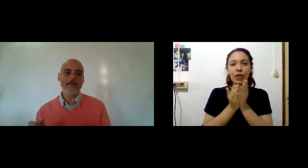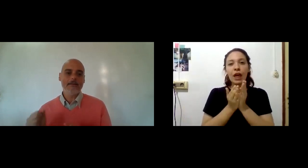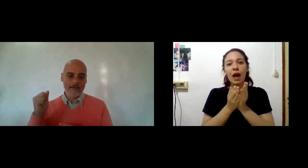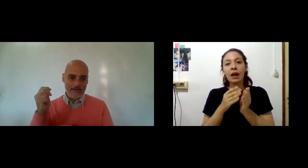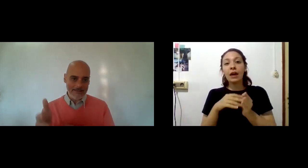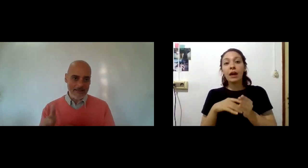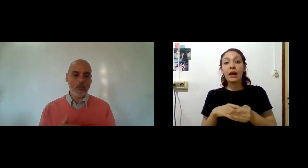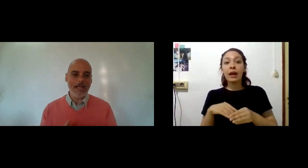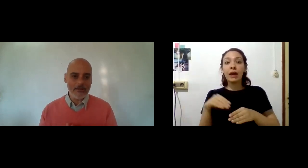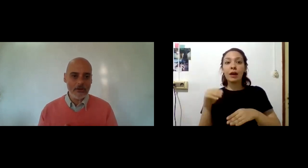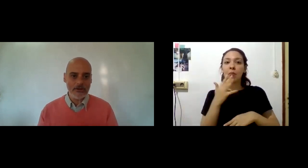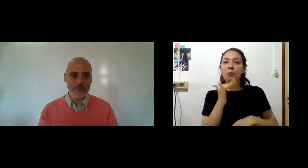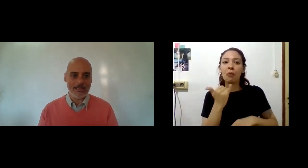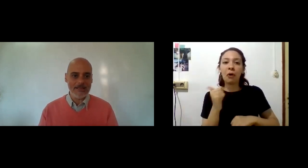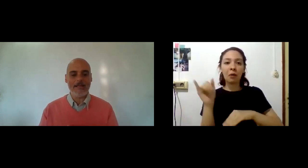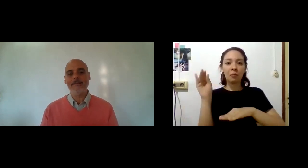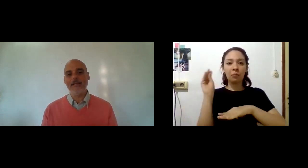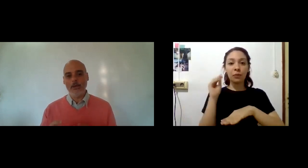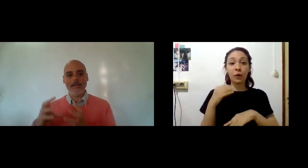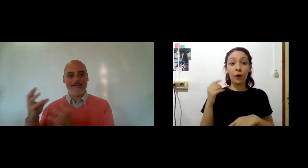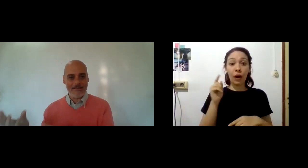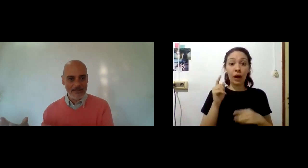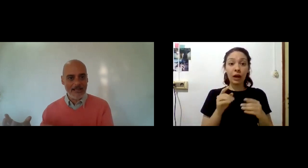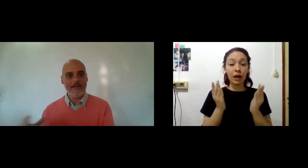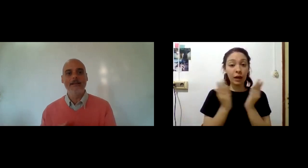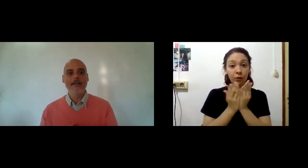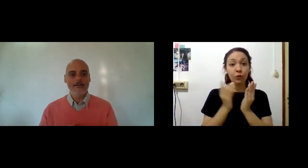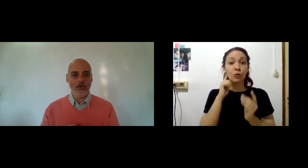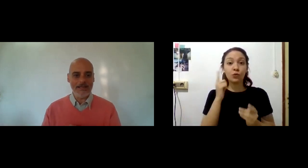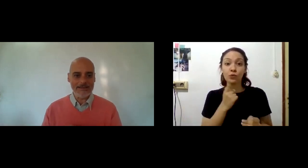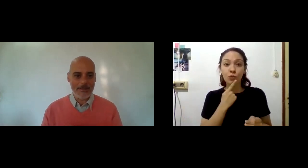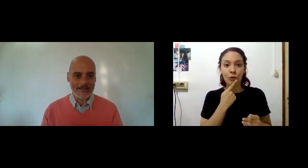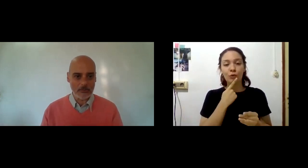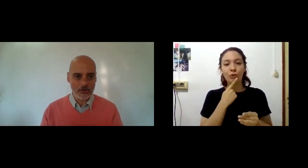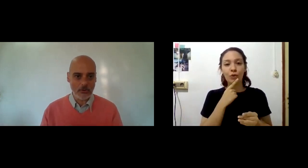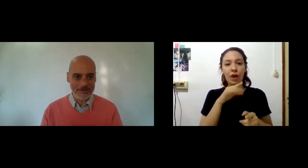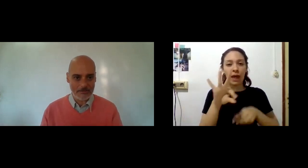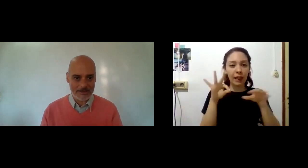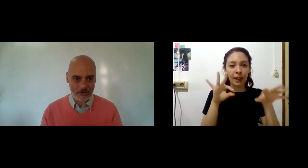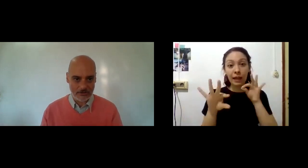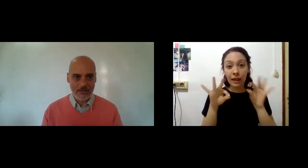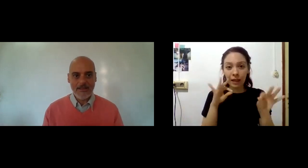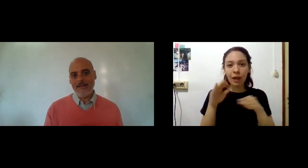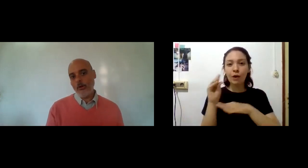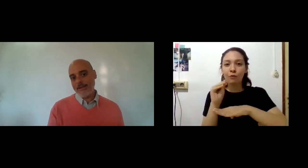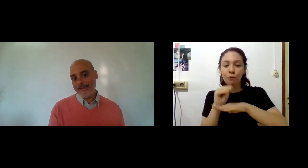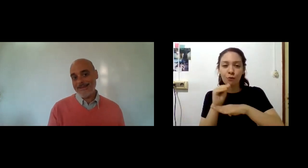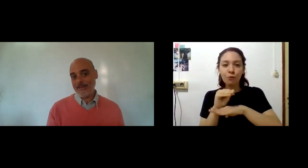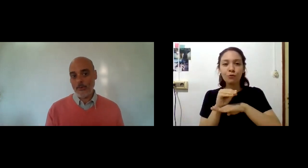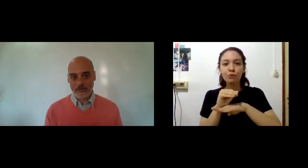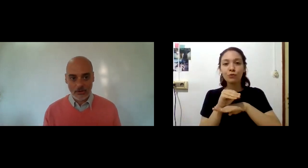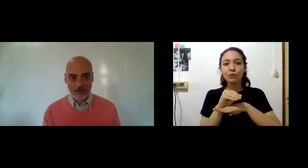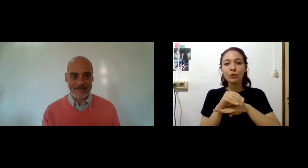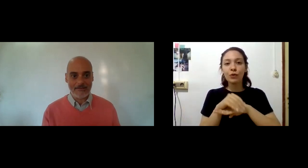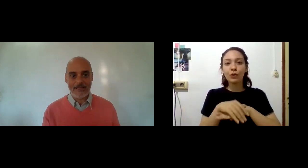y hacer un año de optativas y luego una tesis final sobre el tema de traducción o interpretación. Si a vos lo que te interesa